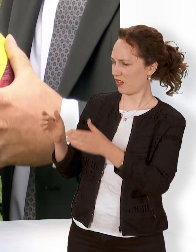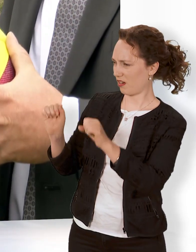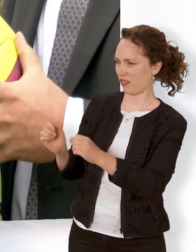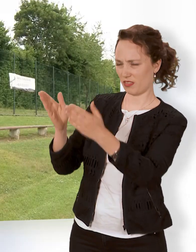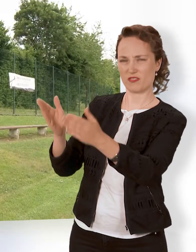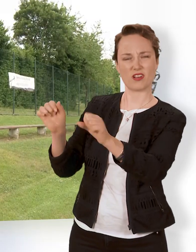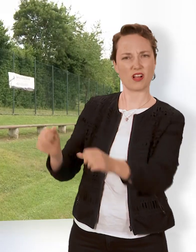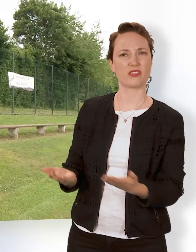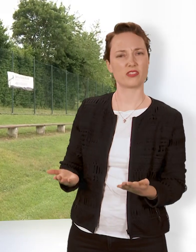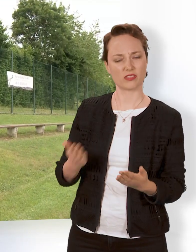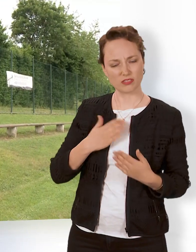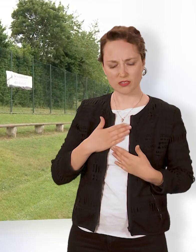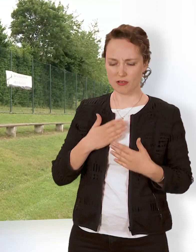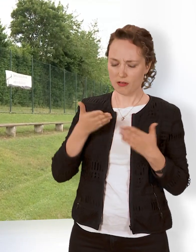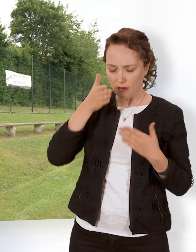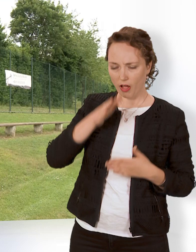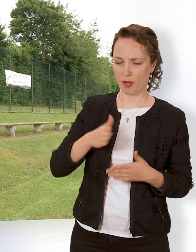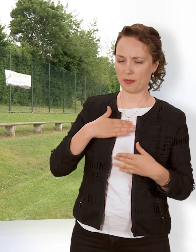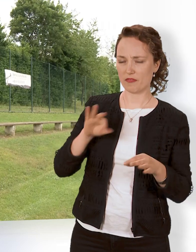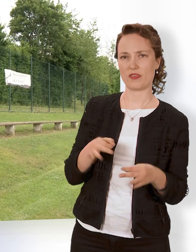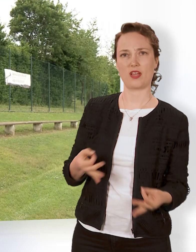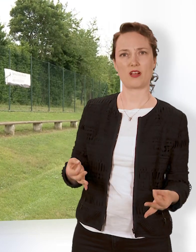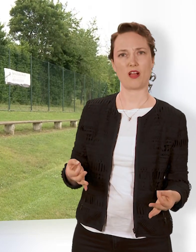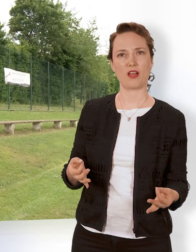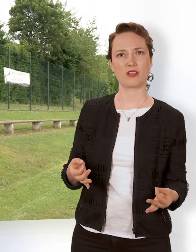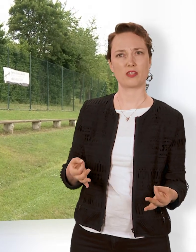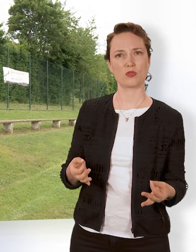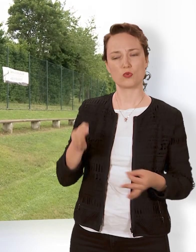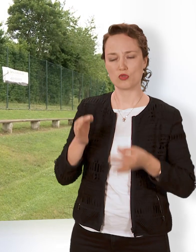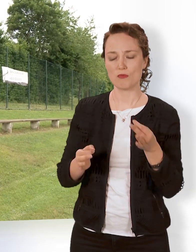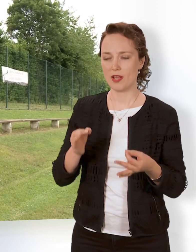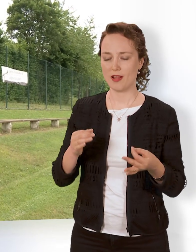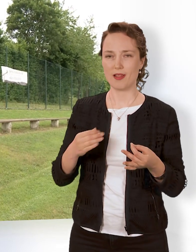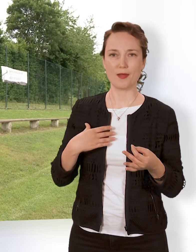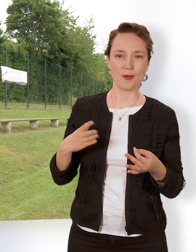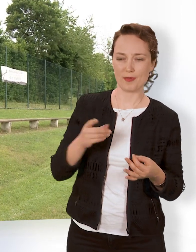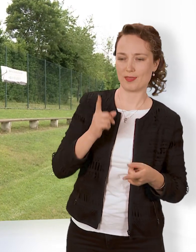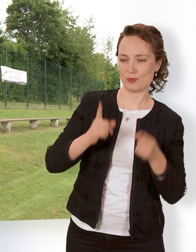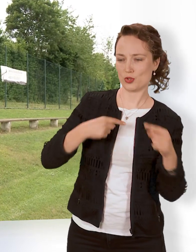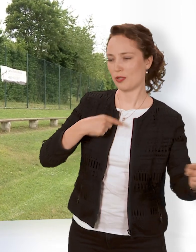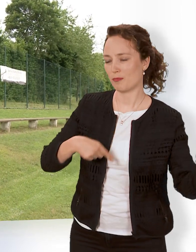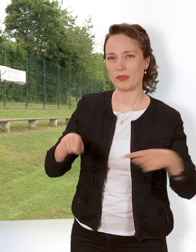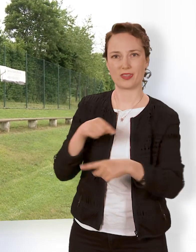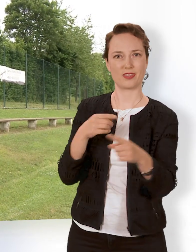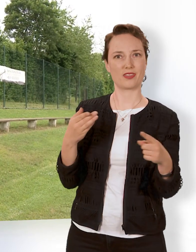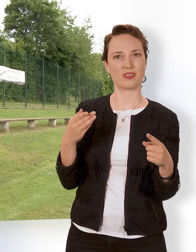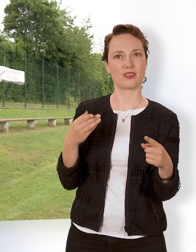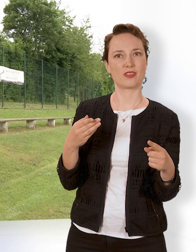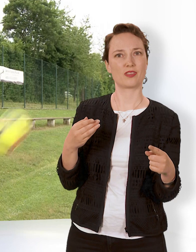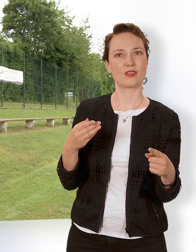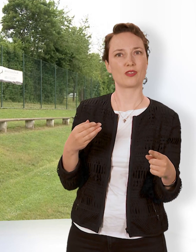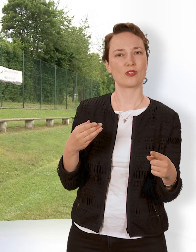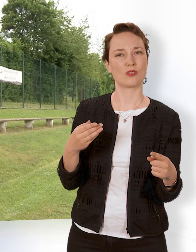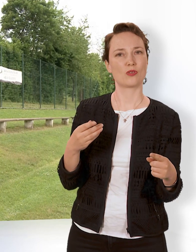und Fähigkeiten. Und wir könnten das Spiel mitbestimmen. Und wir könnten